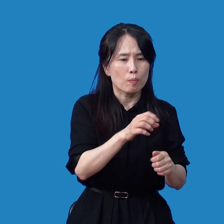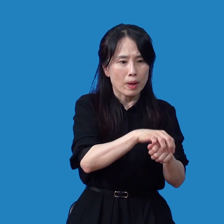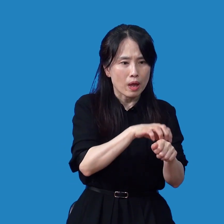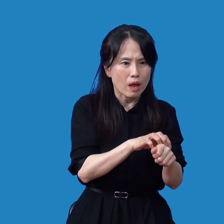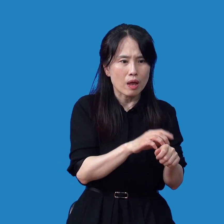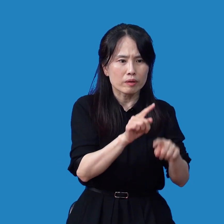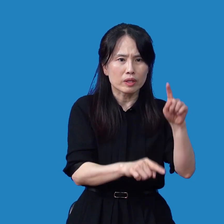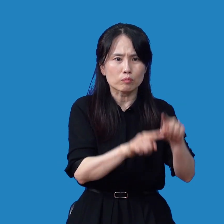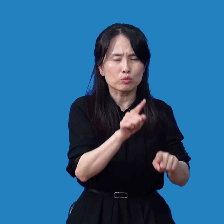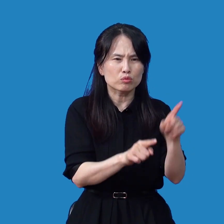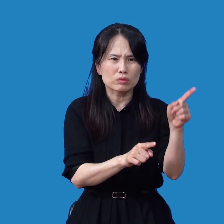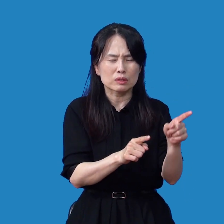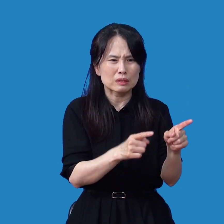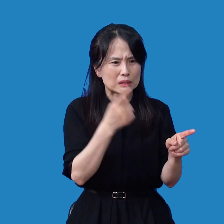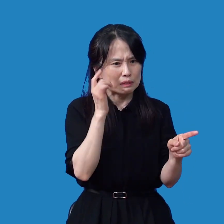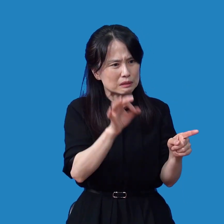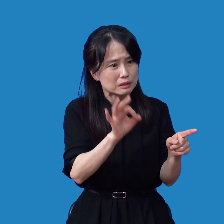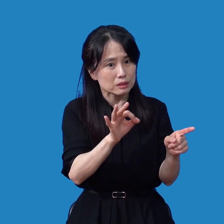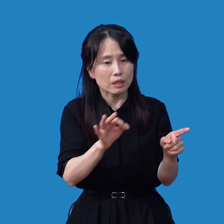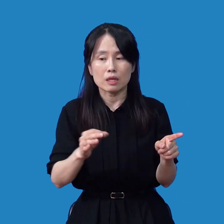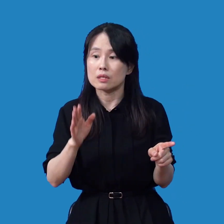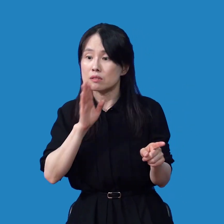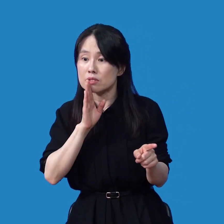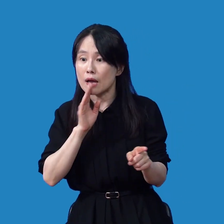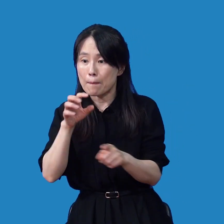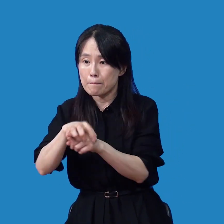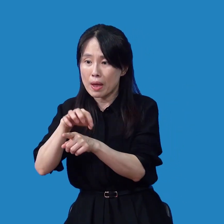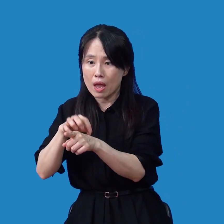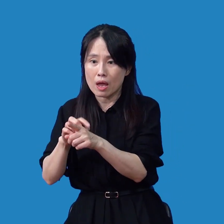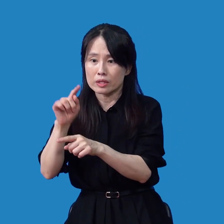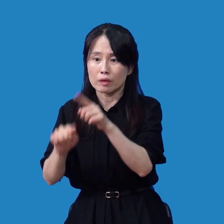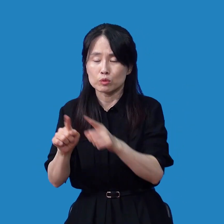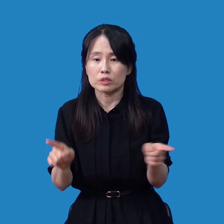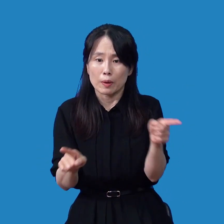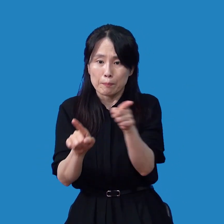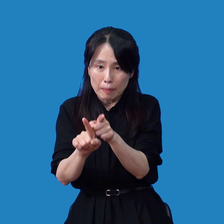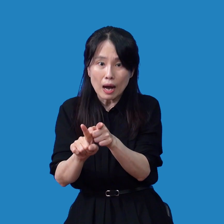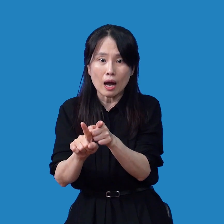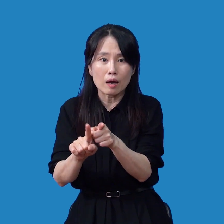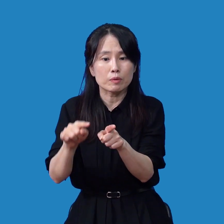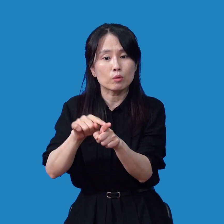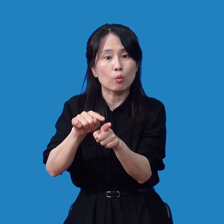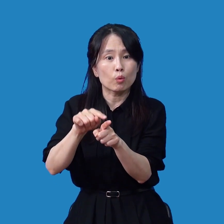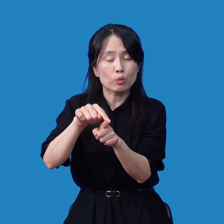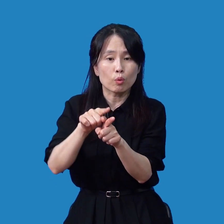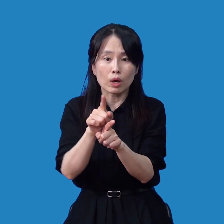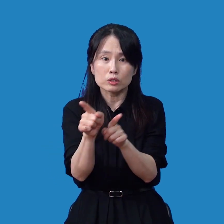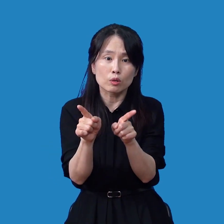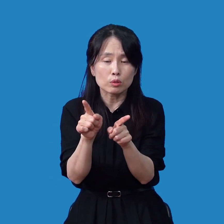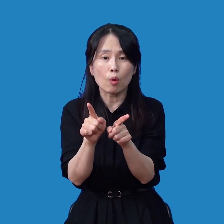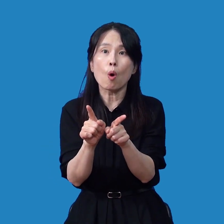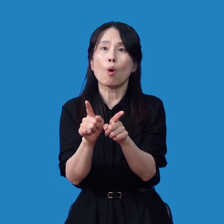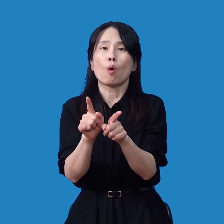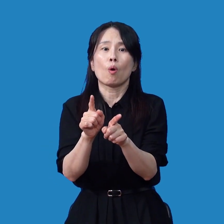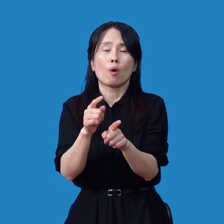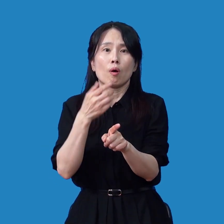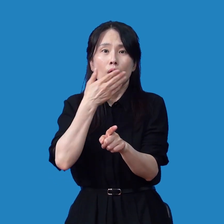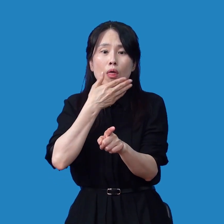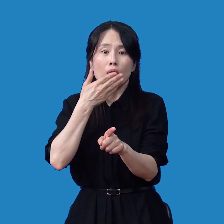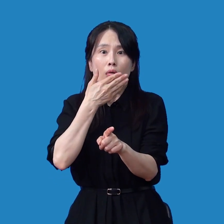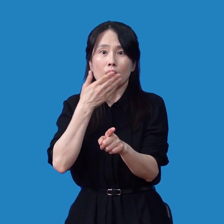가지인데 그걸 참배나무에 접을 붙이면 돌배나무 가지에서 달고 싱싱한 과일이 주렁주렁